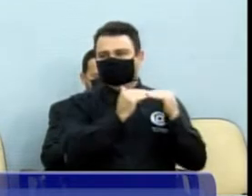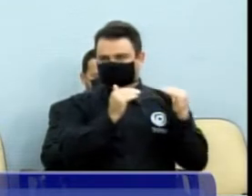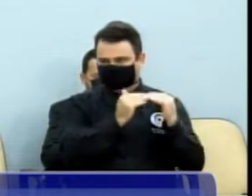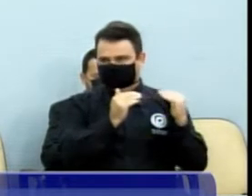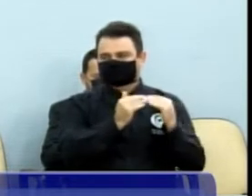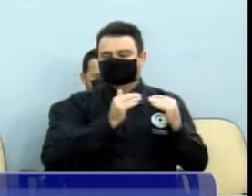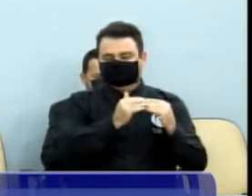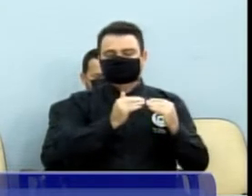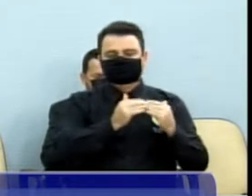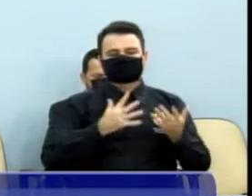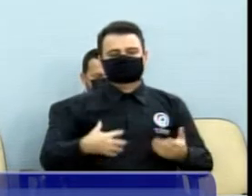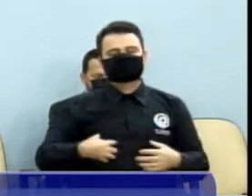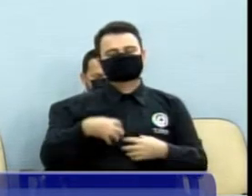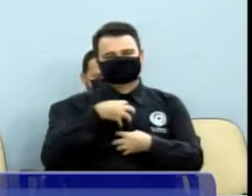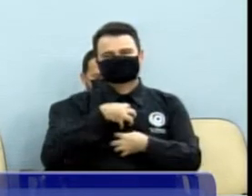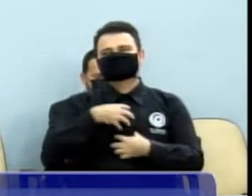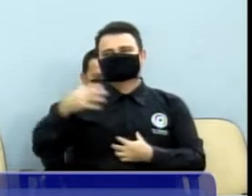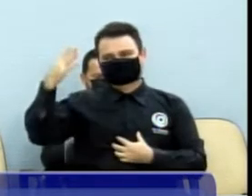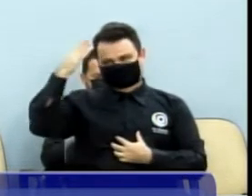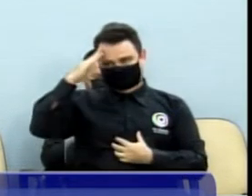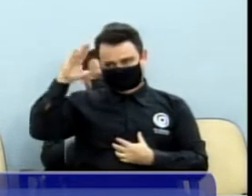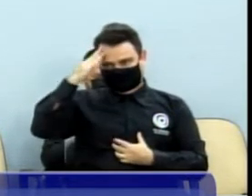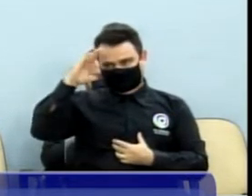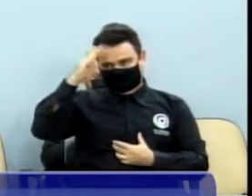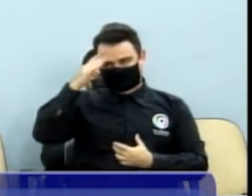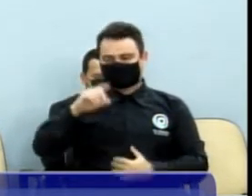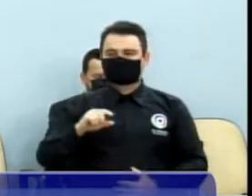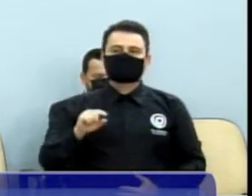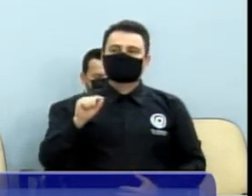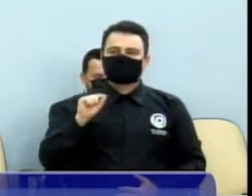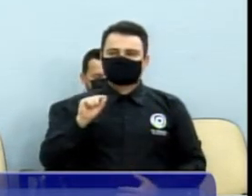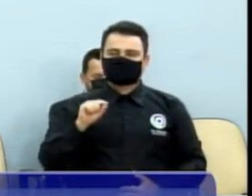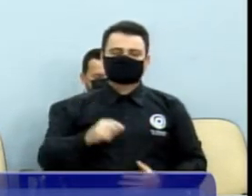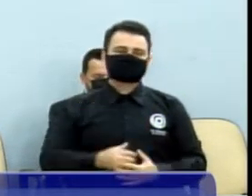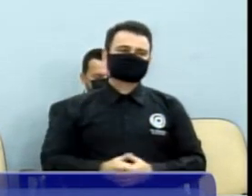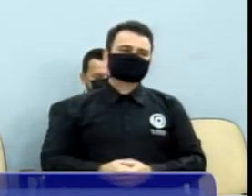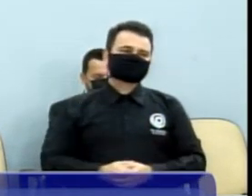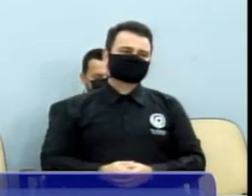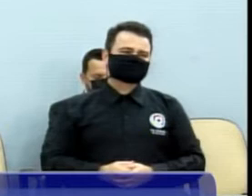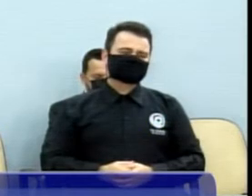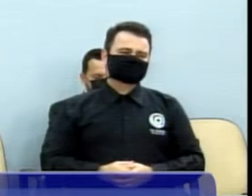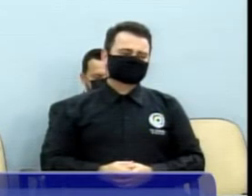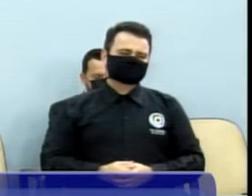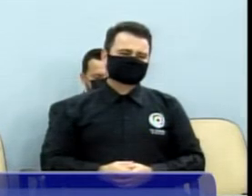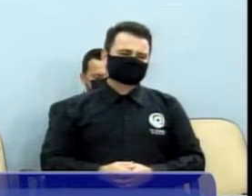entendo que é um e essa promoção é